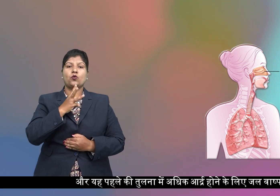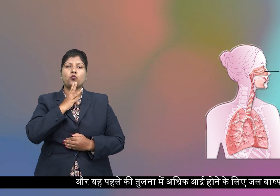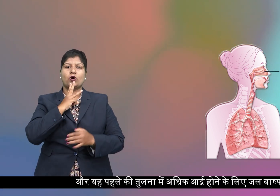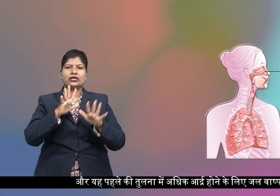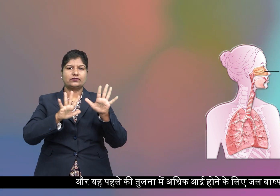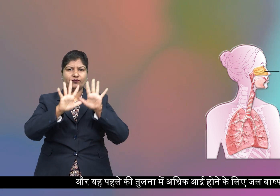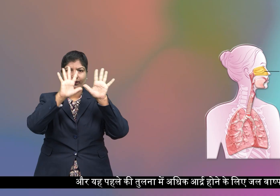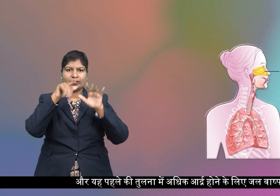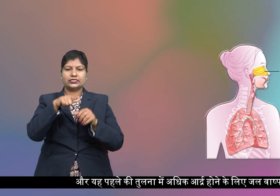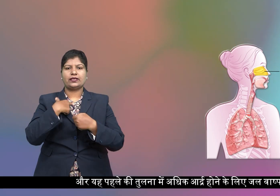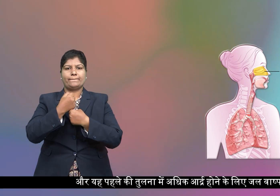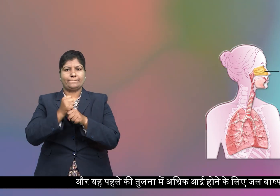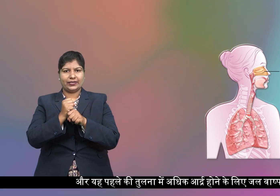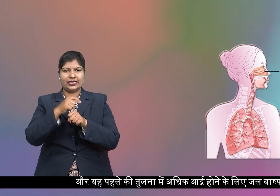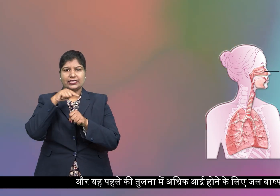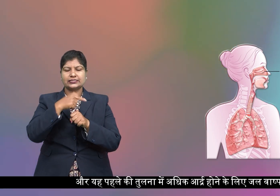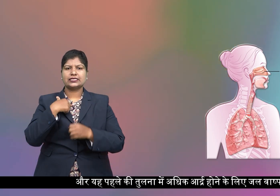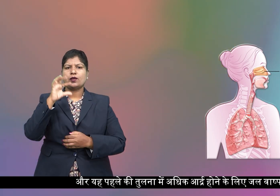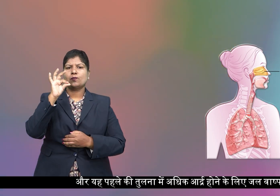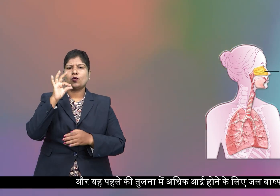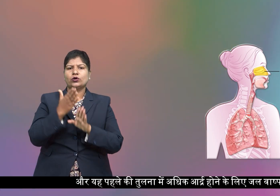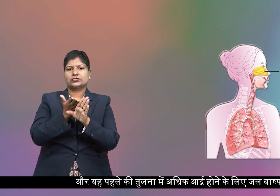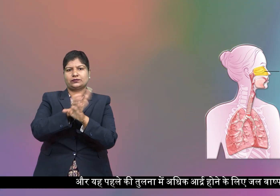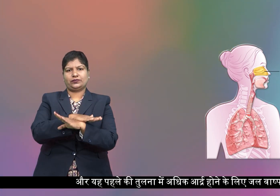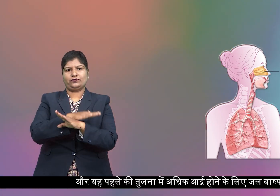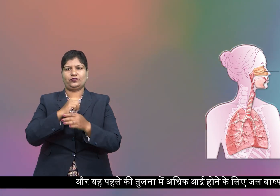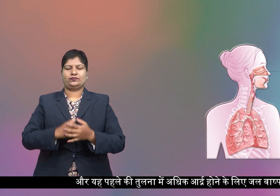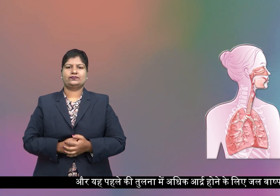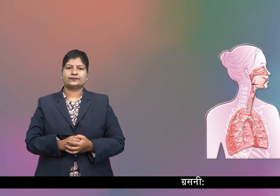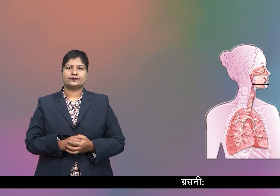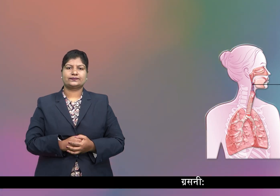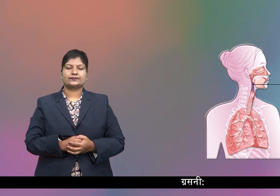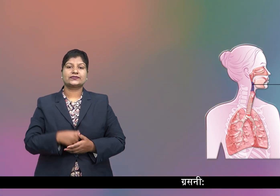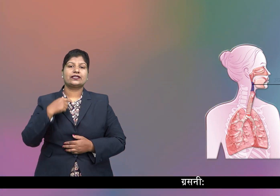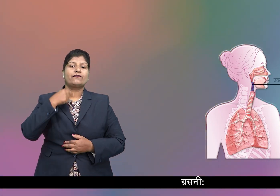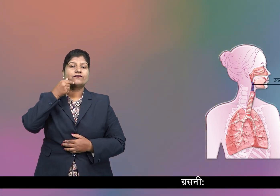में अधिक आर्द्र होने के लिए जल वाष्प लेती है। 3. ग्रसनी।